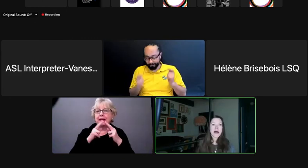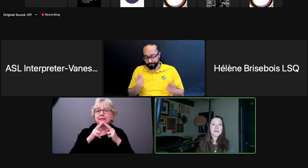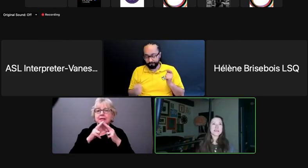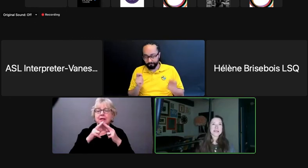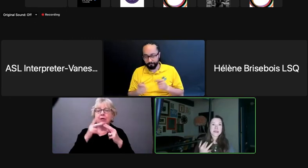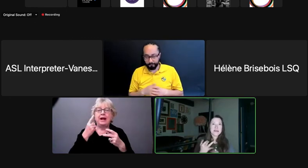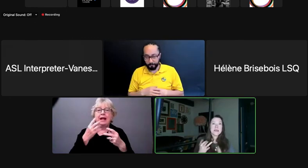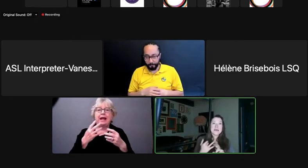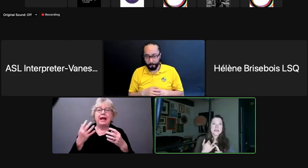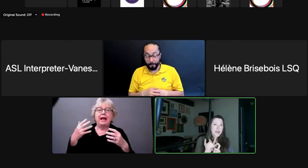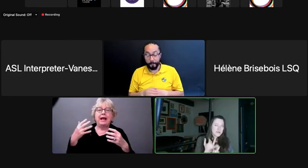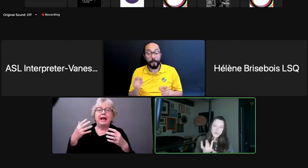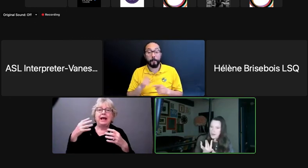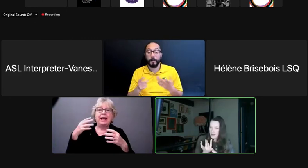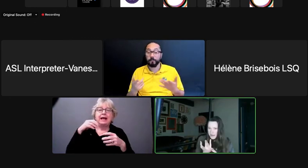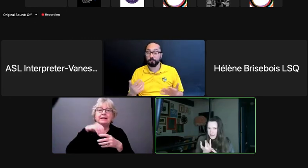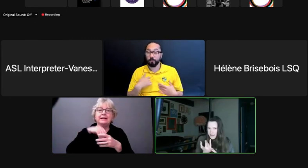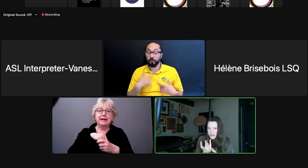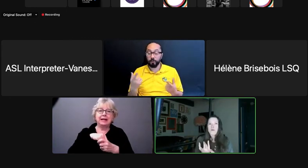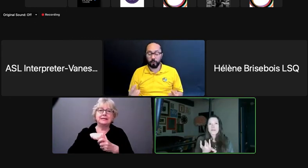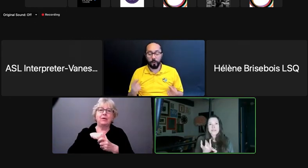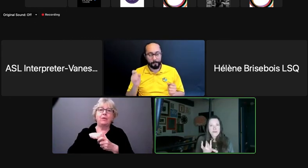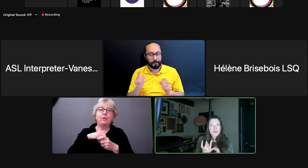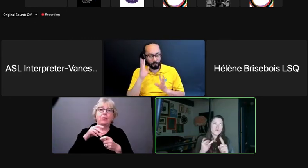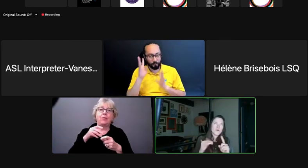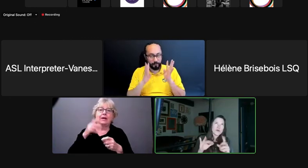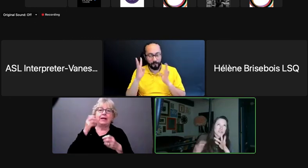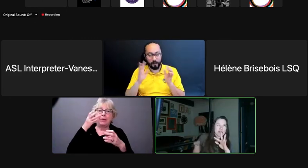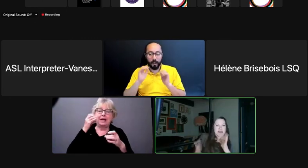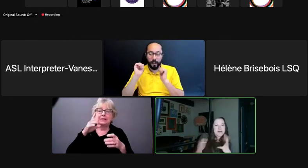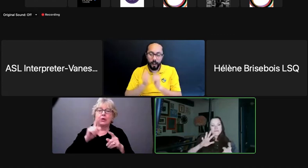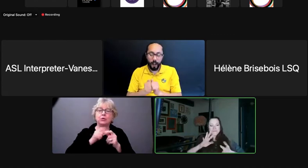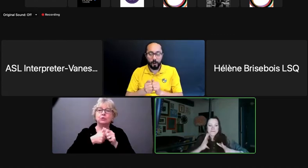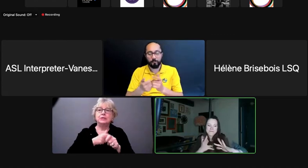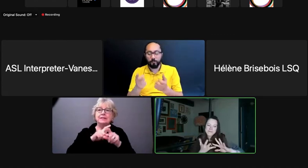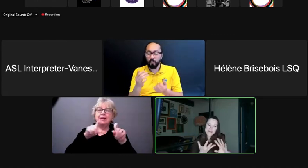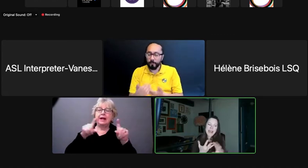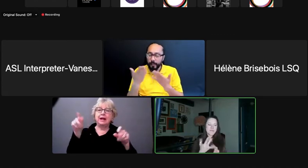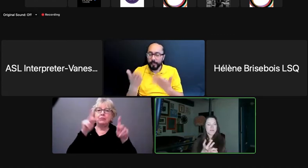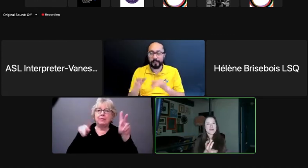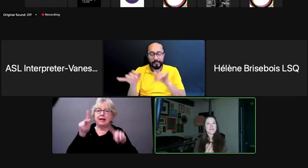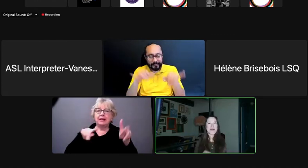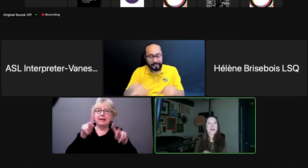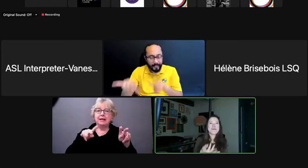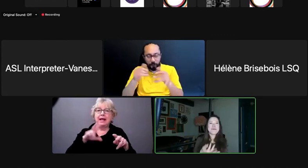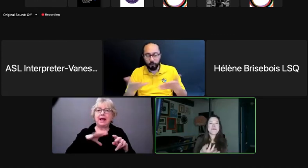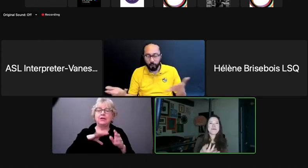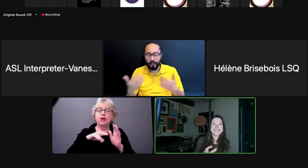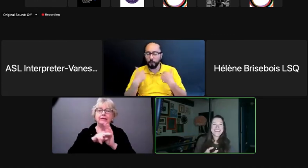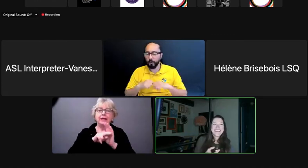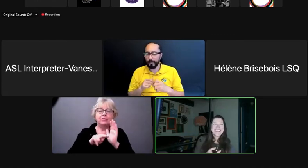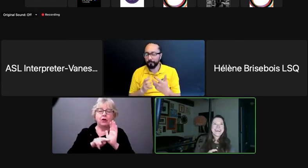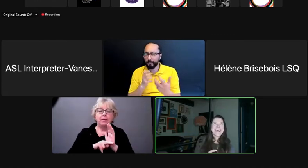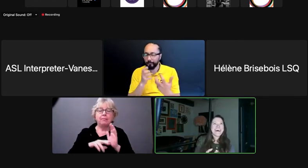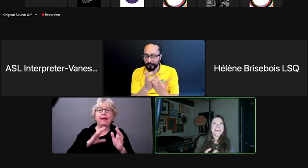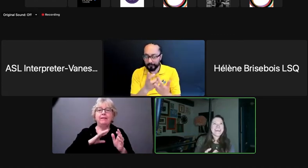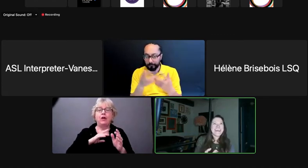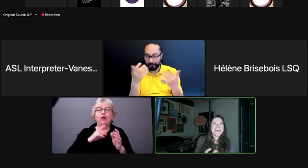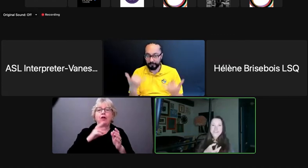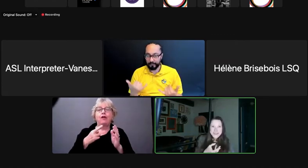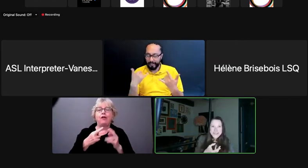'information parmi différents publics et nous fournissons des normes des recommandations